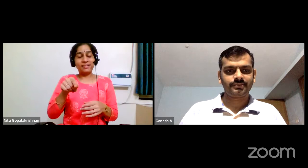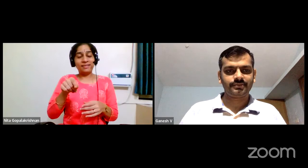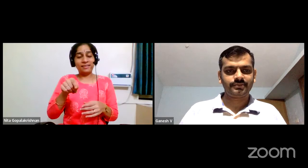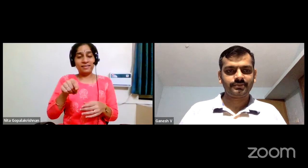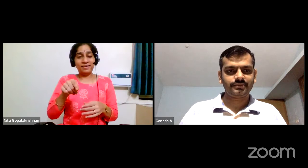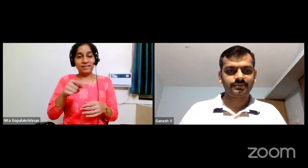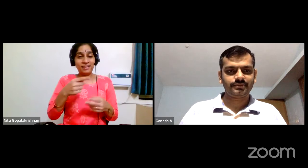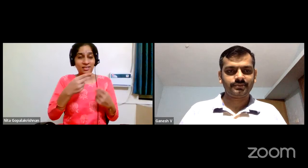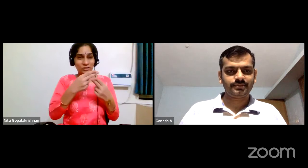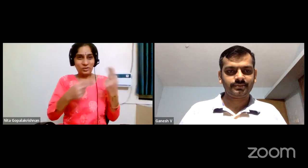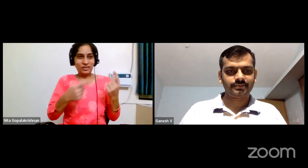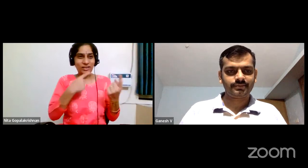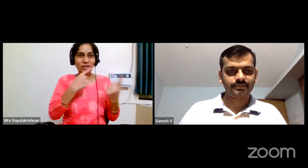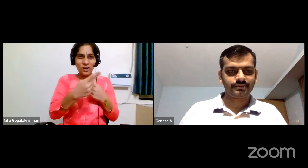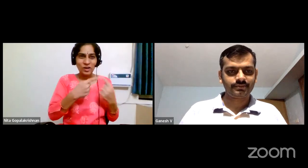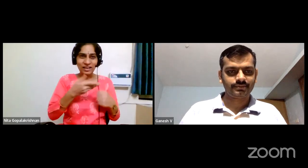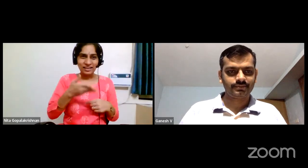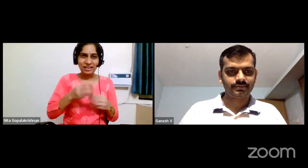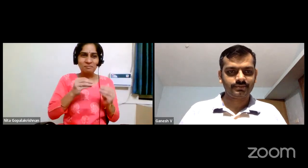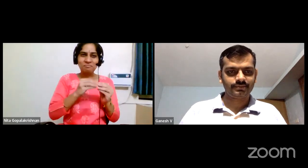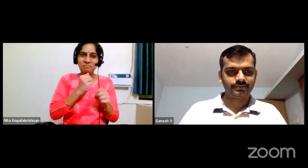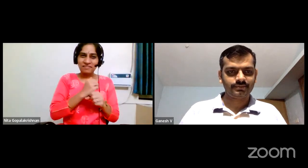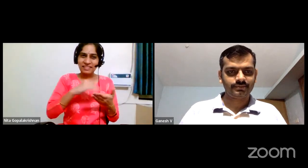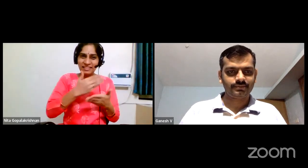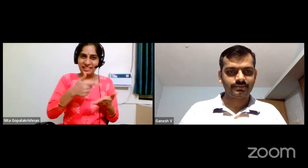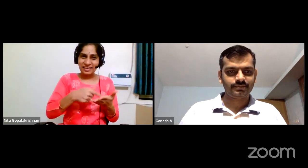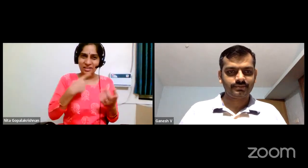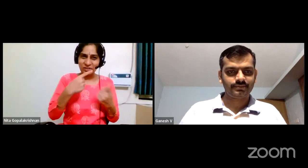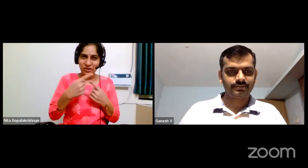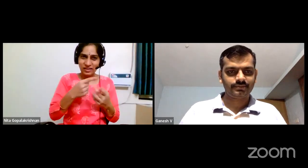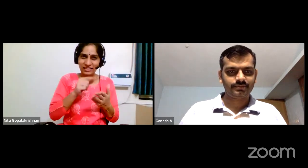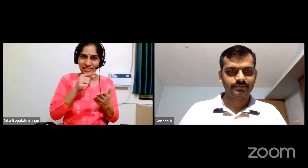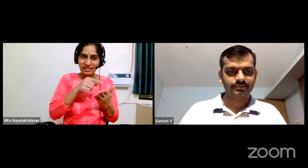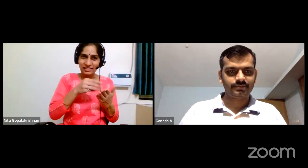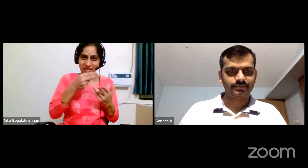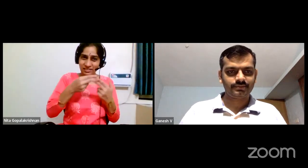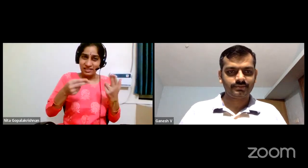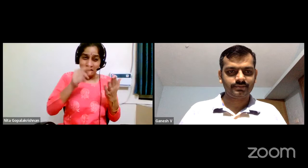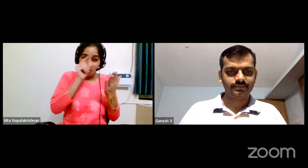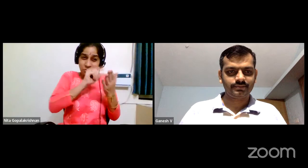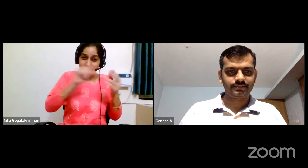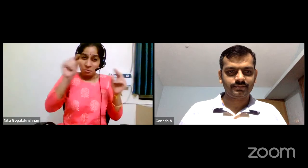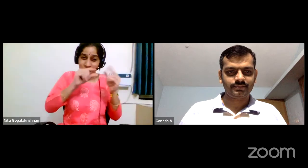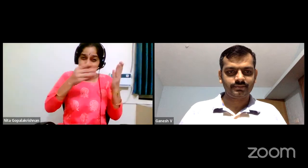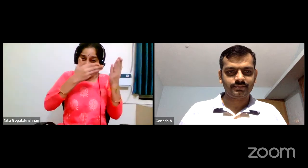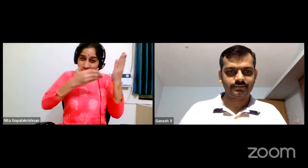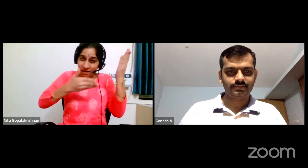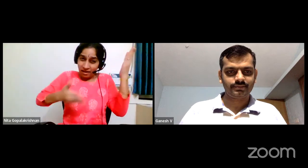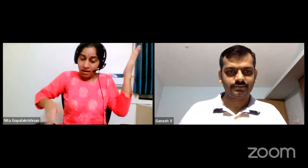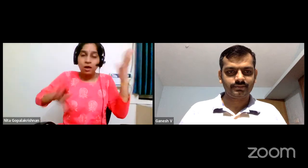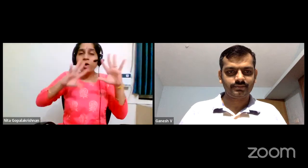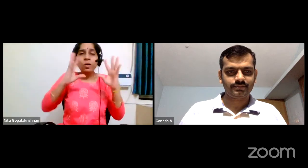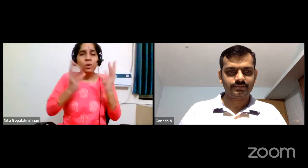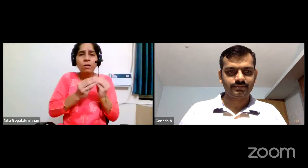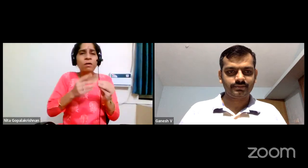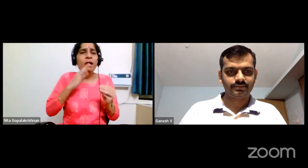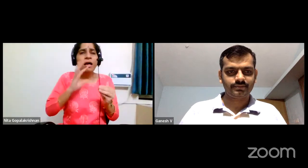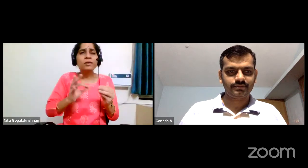सब कह दिया। ये पूरा कन्वर्सेशन जो है ये 1.5 घंटे में हो गया था।